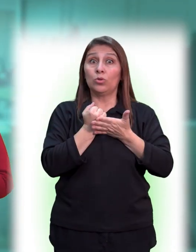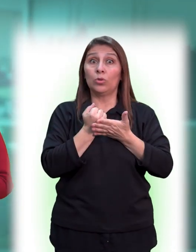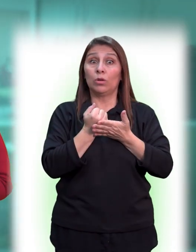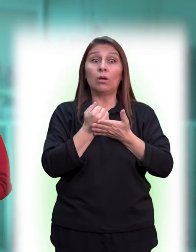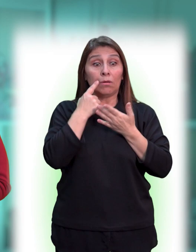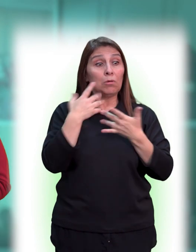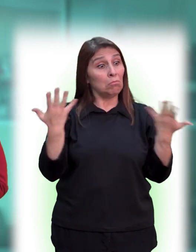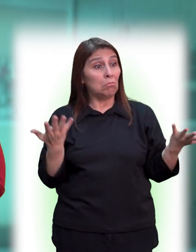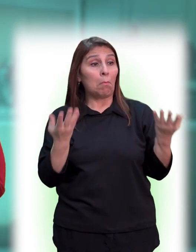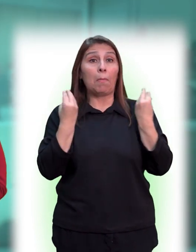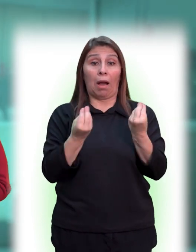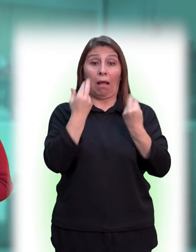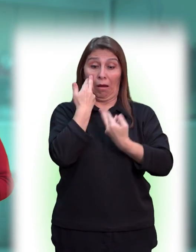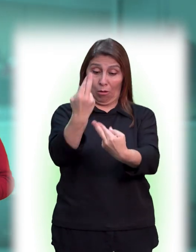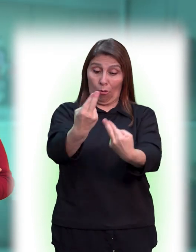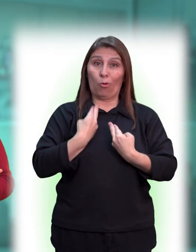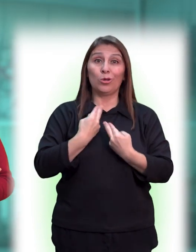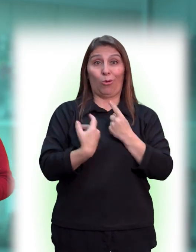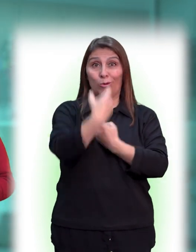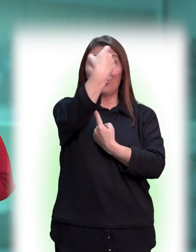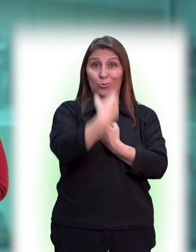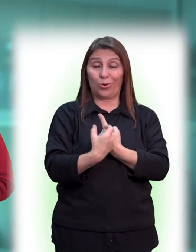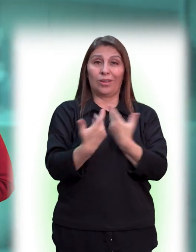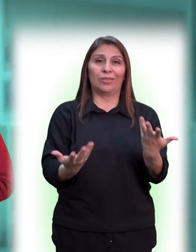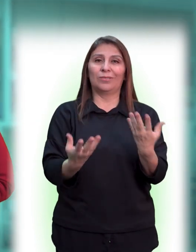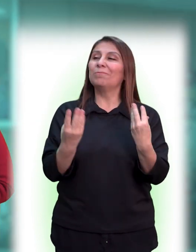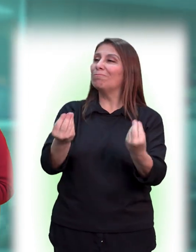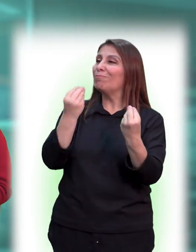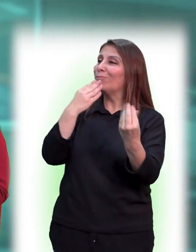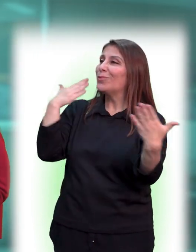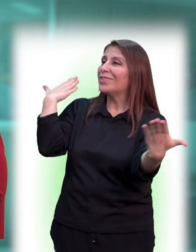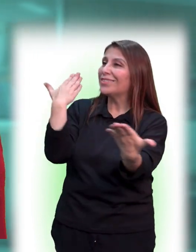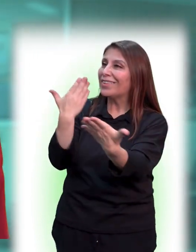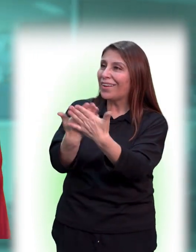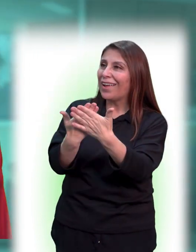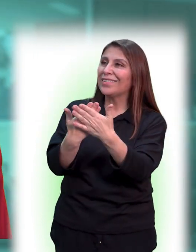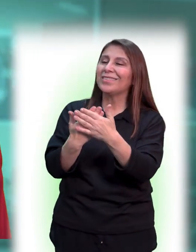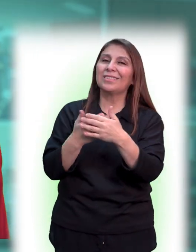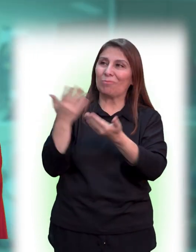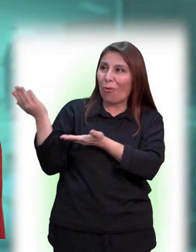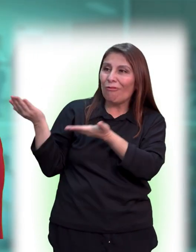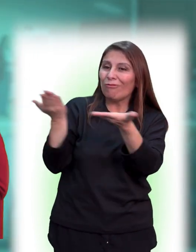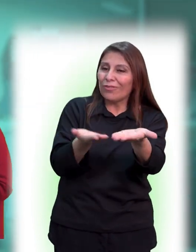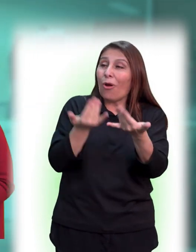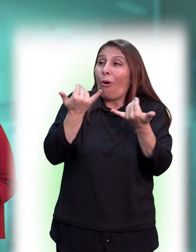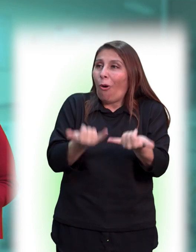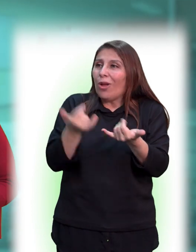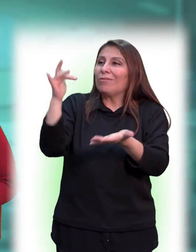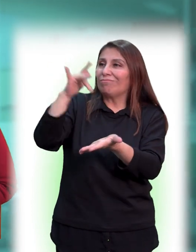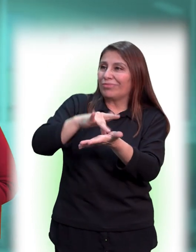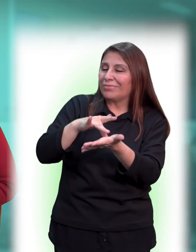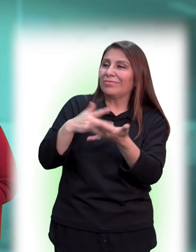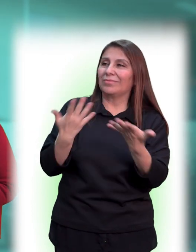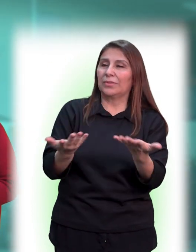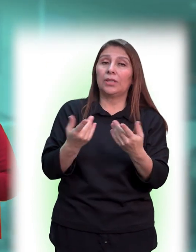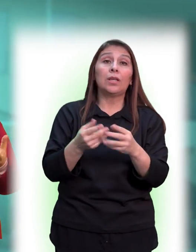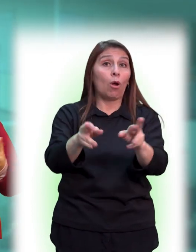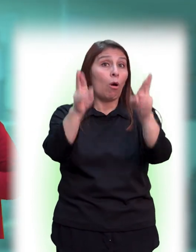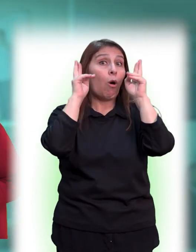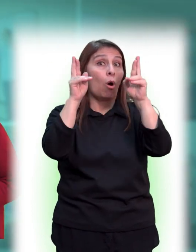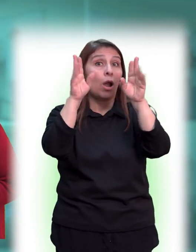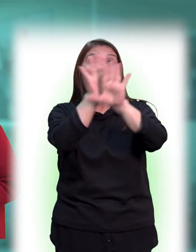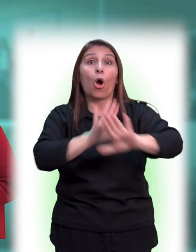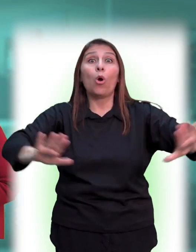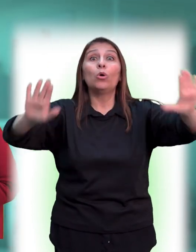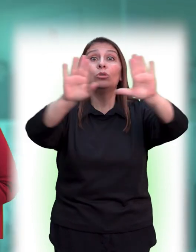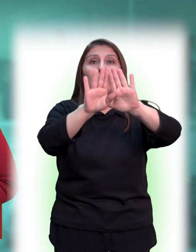nos permite reconocernos como sujetos. Entonces, pues muchas gracias, Edith, por acompañarnos en este ratico, y esperamos